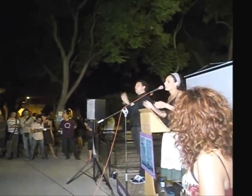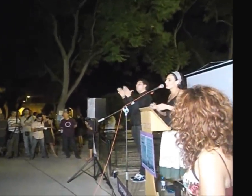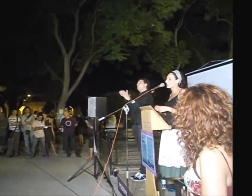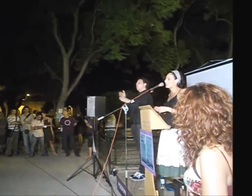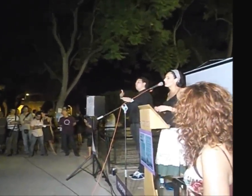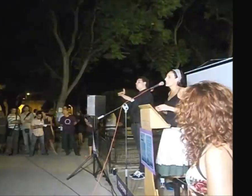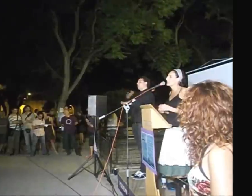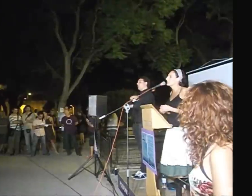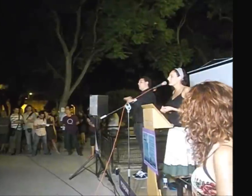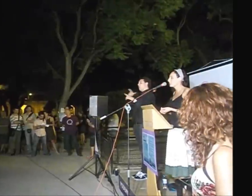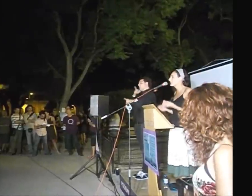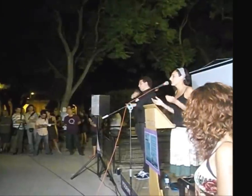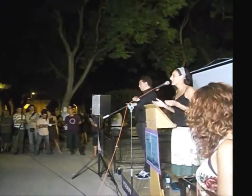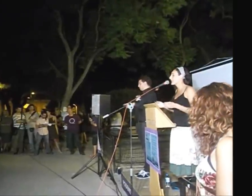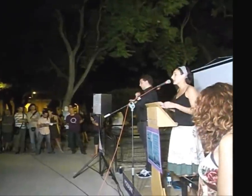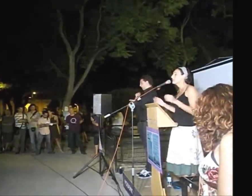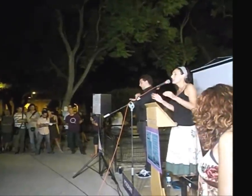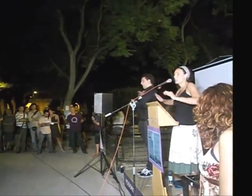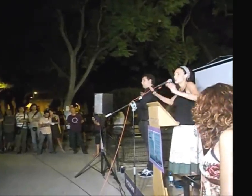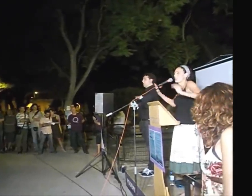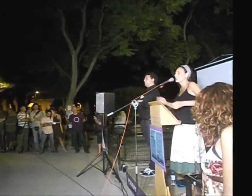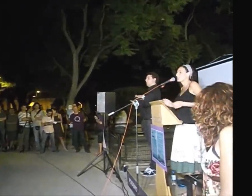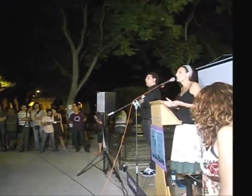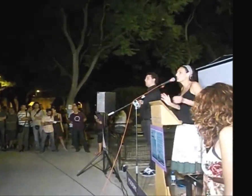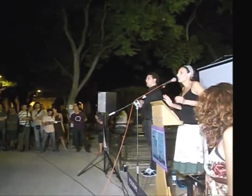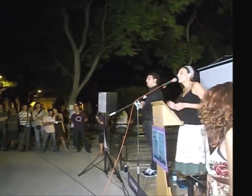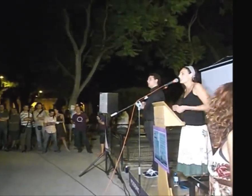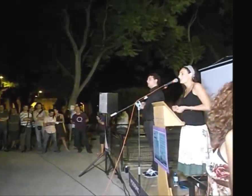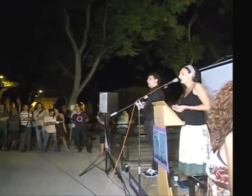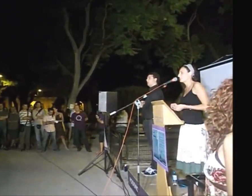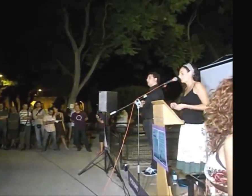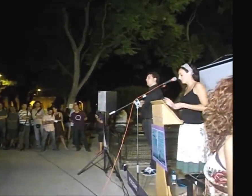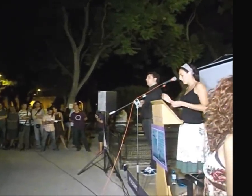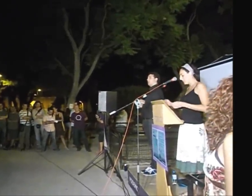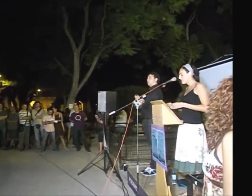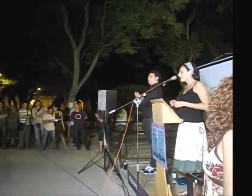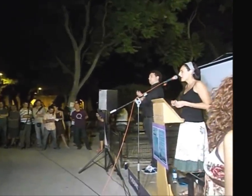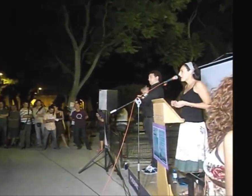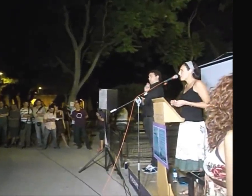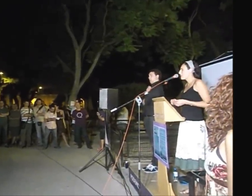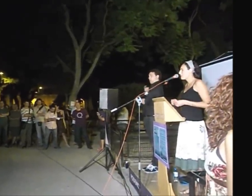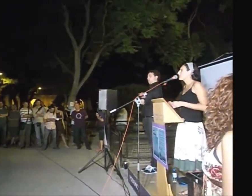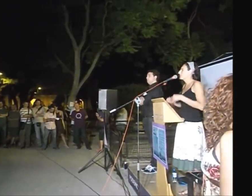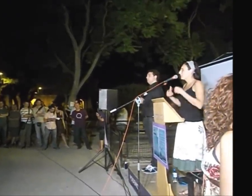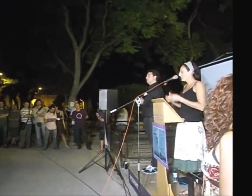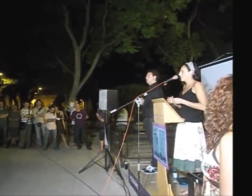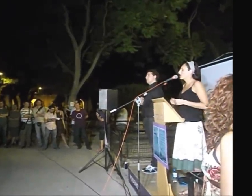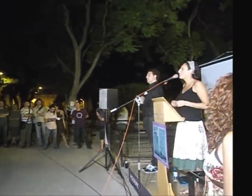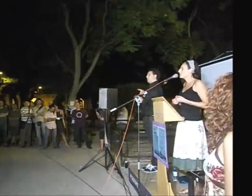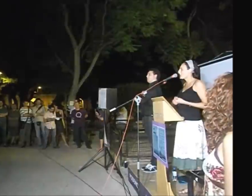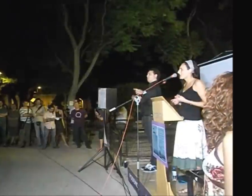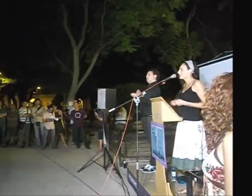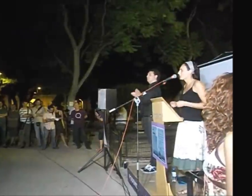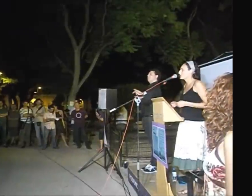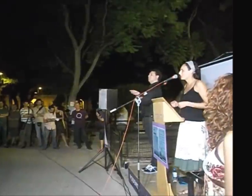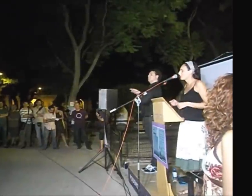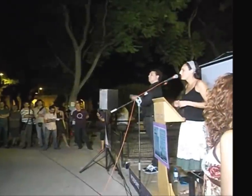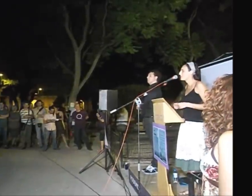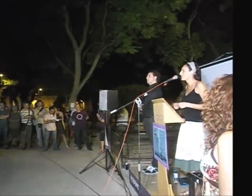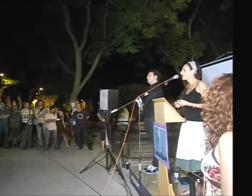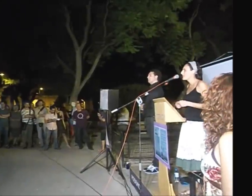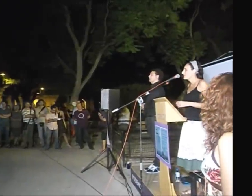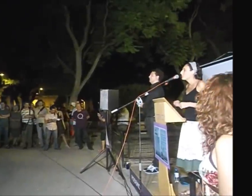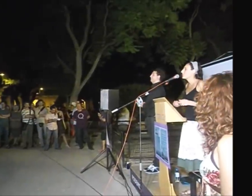somos nosotros los que estamos aquí y esta es nuestra tierra. Te dicen esto y se quedan tan panchos. Vuelvo, ¿qué podemos hacer